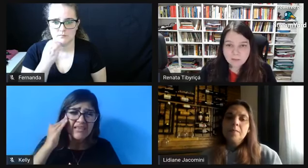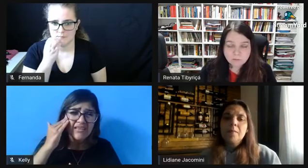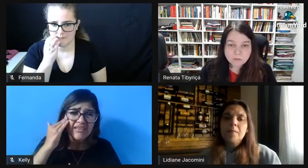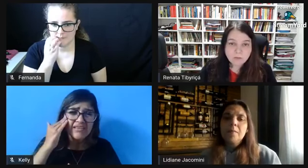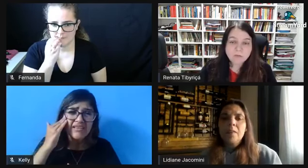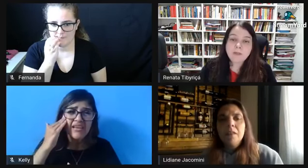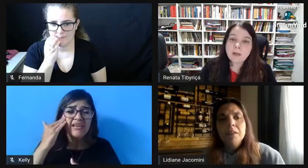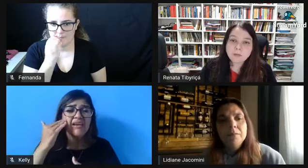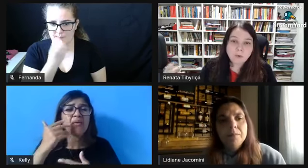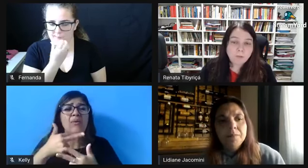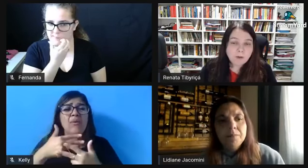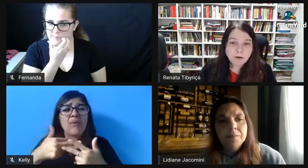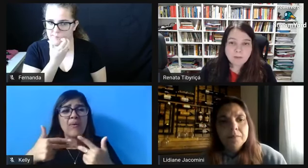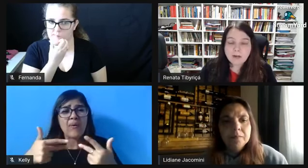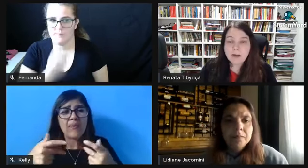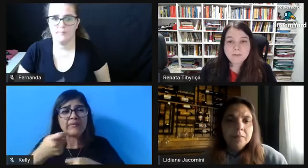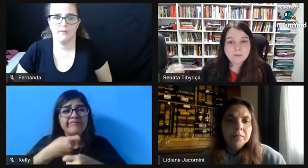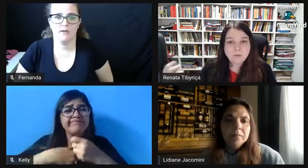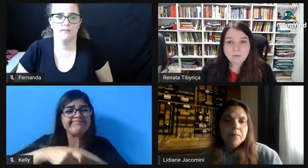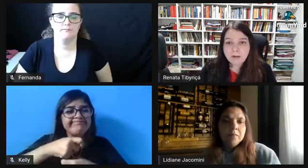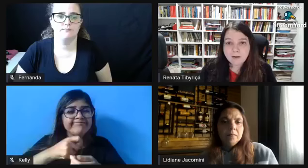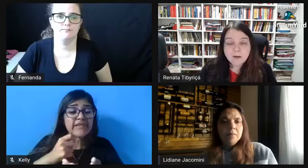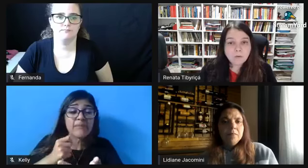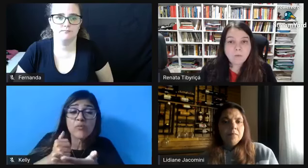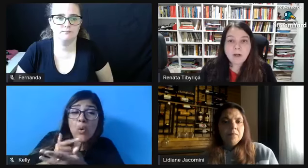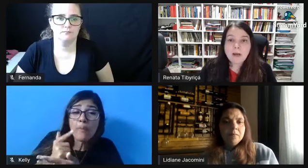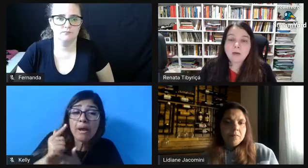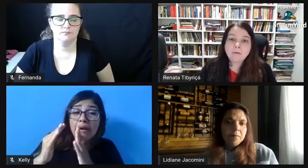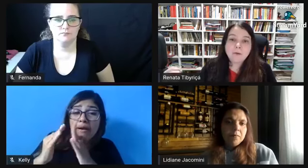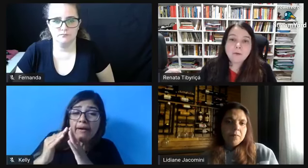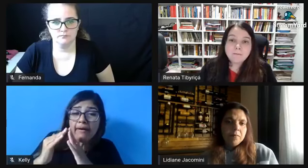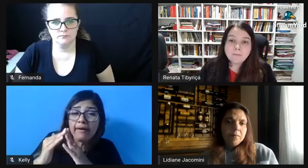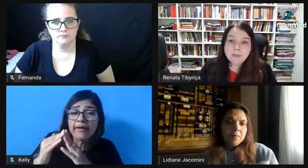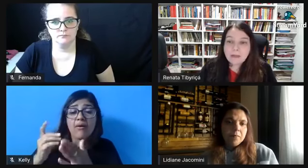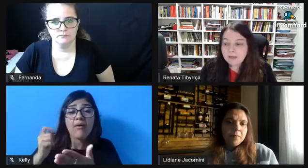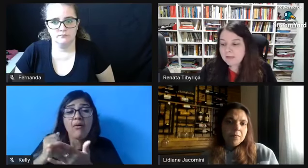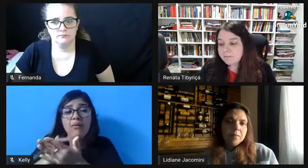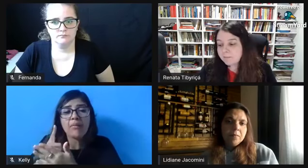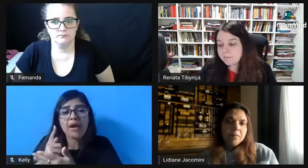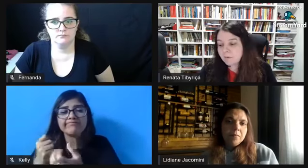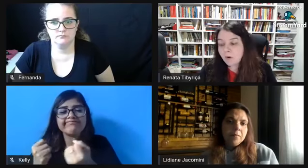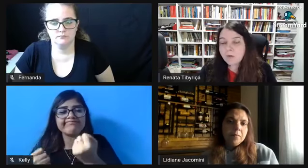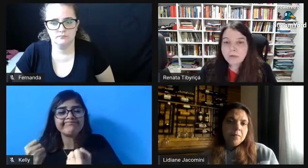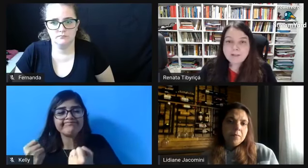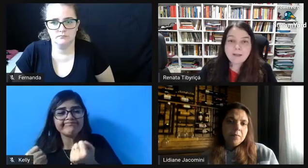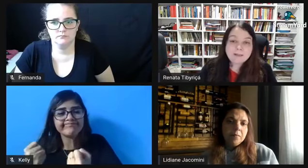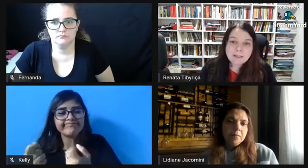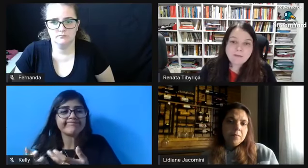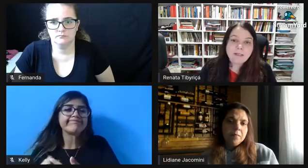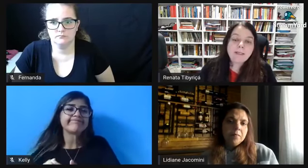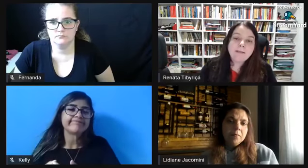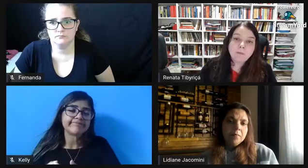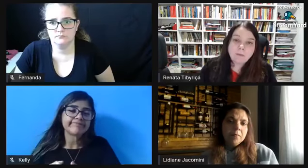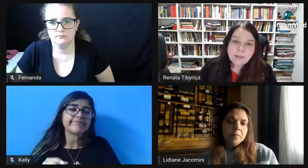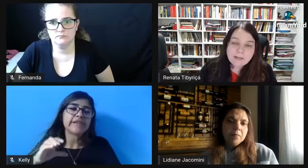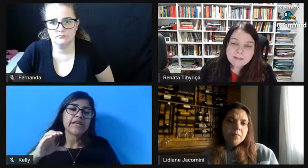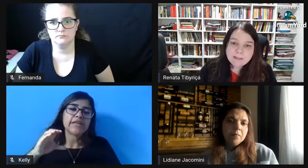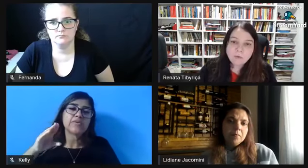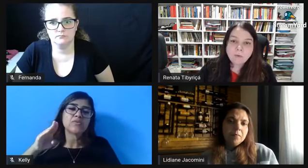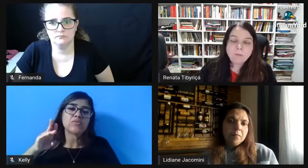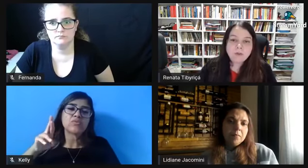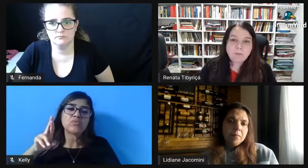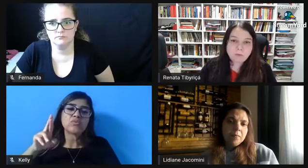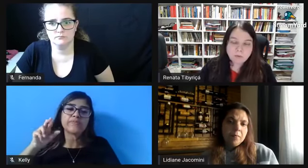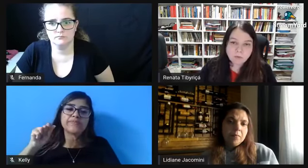patrimoniais, atos negociais, comprar uma casa, comprar um carro. E aí, a curatela serviria, então, para